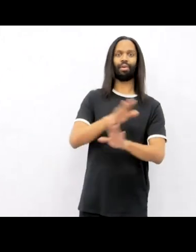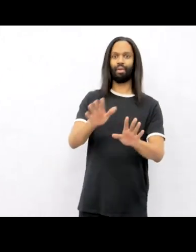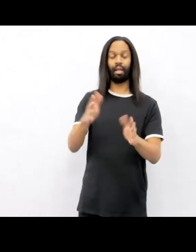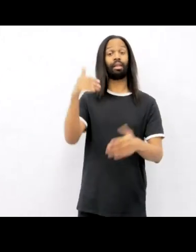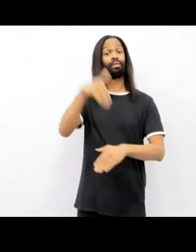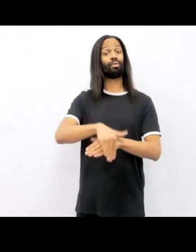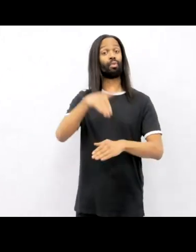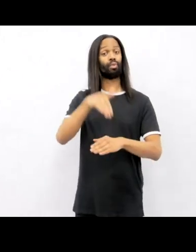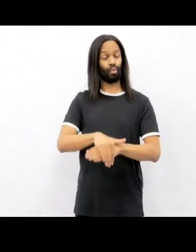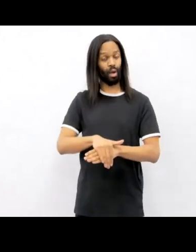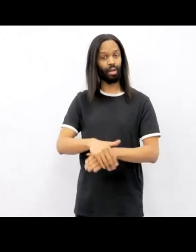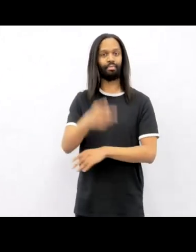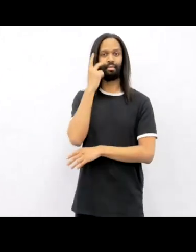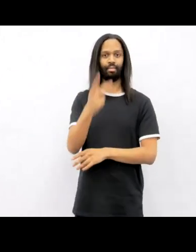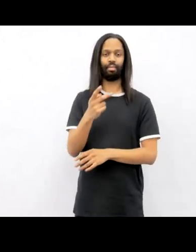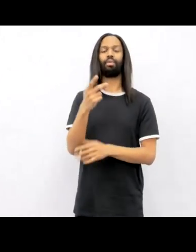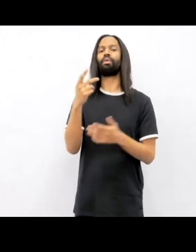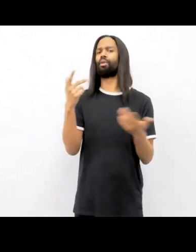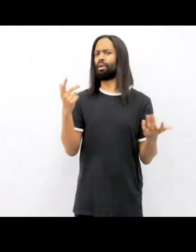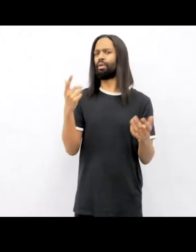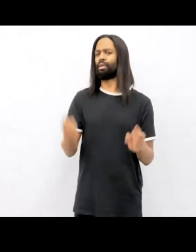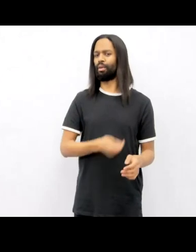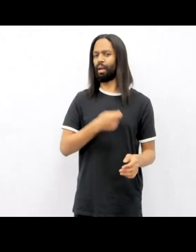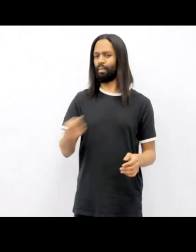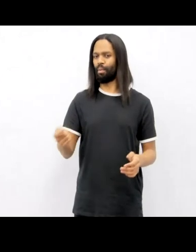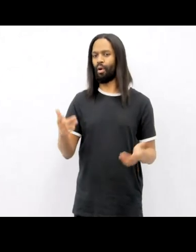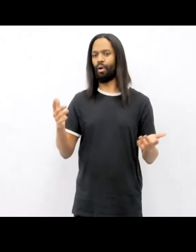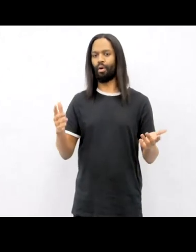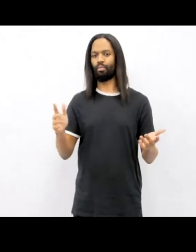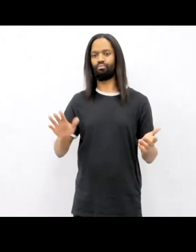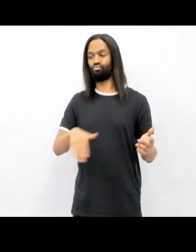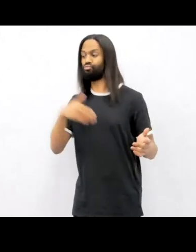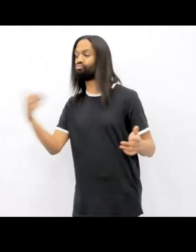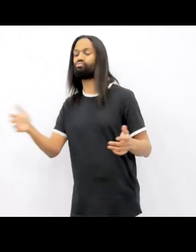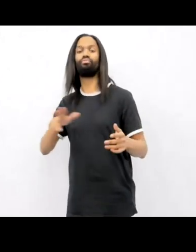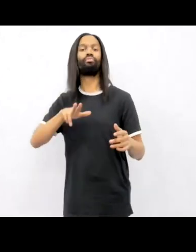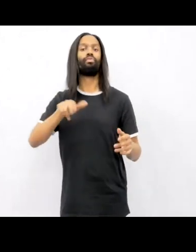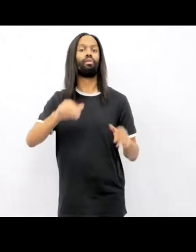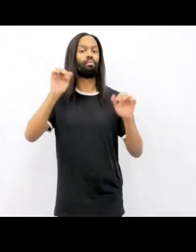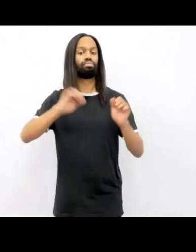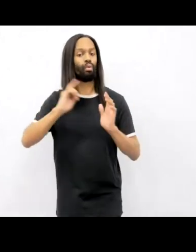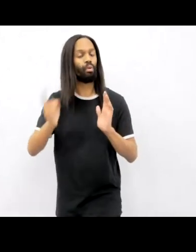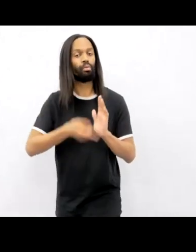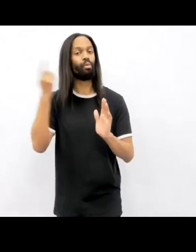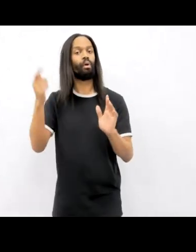ce soir était accessible en replay je crois dans les jours qui viennent donc vous pourrez revoir et